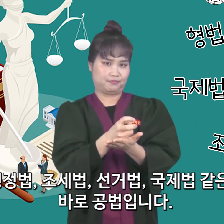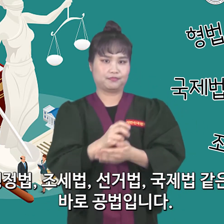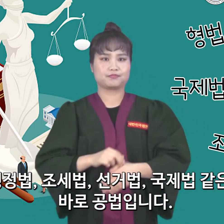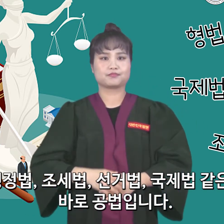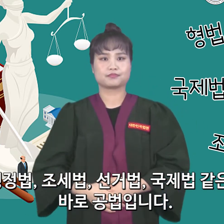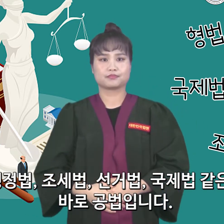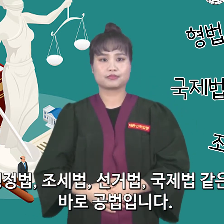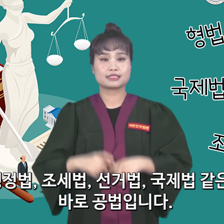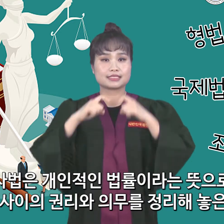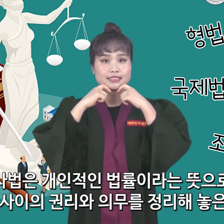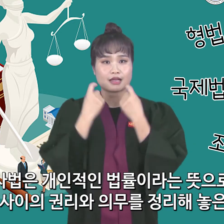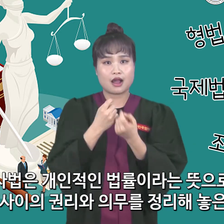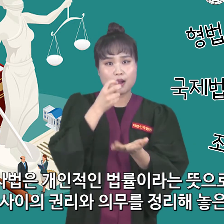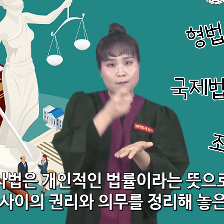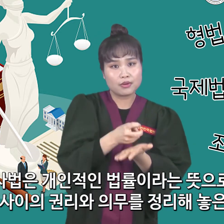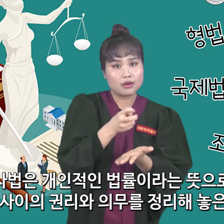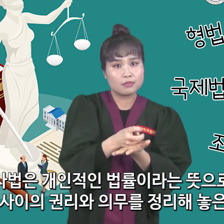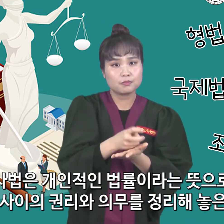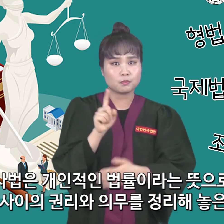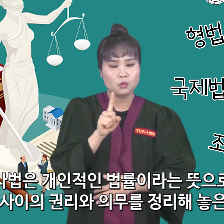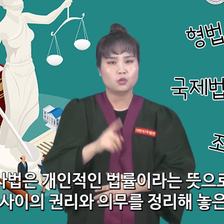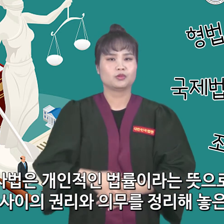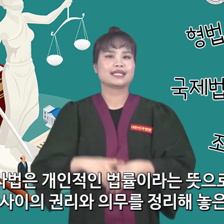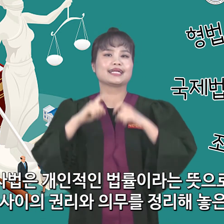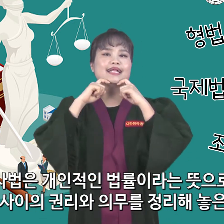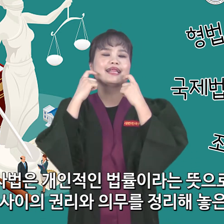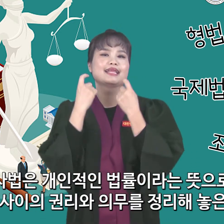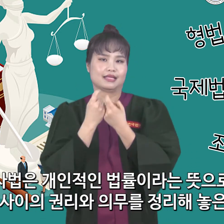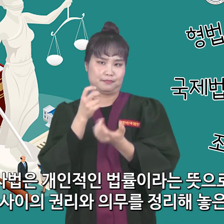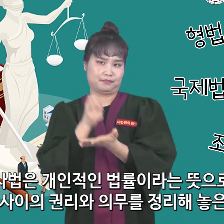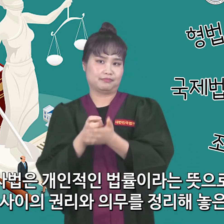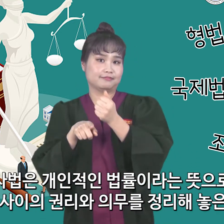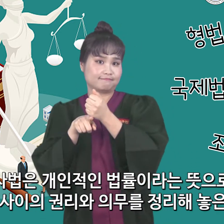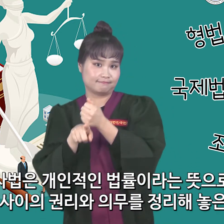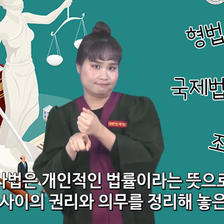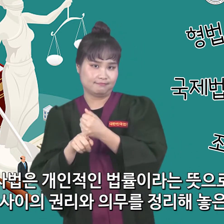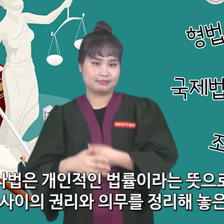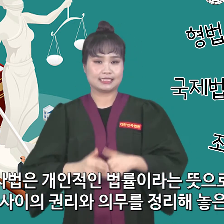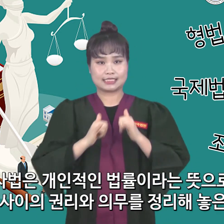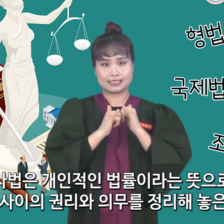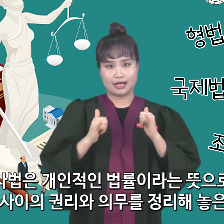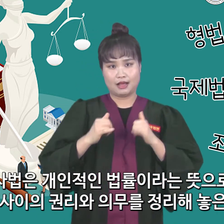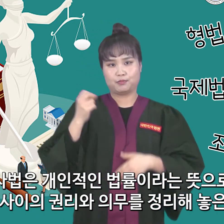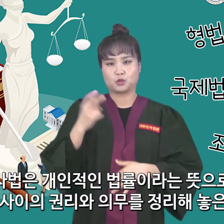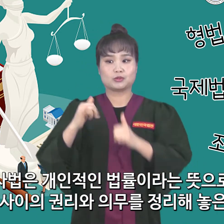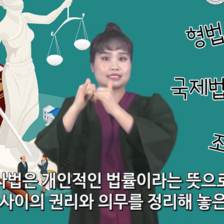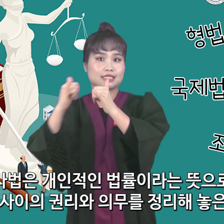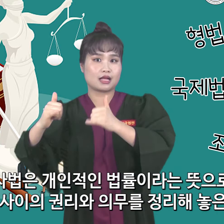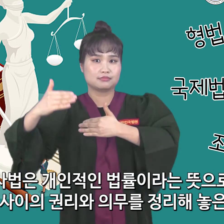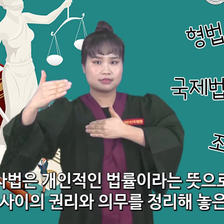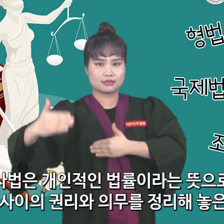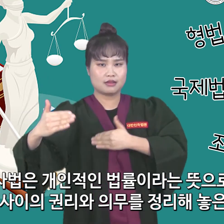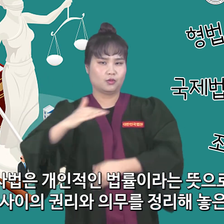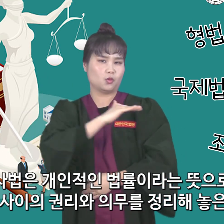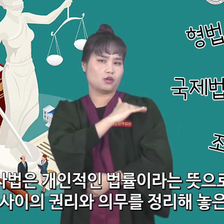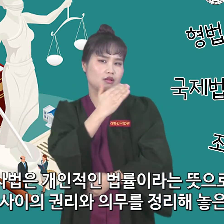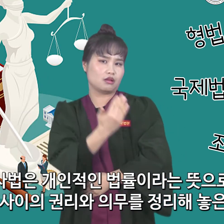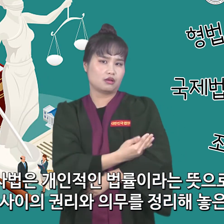공법입니다. 사법은 개인적인 법률이라는 뜻으로 사람과 사람 사이의 권리와 의무를